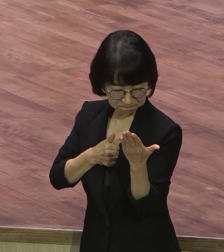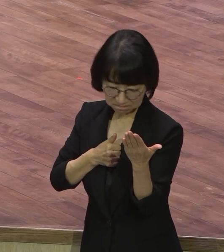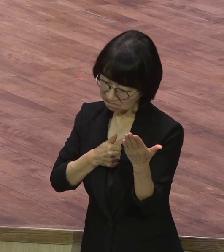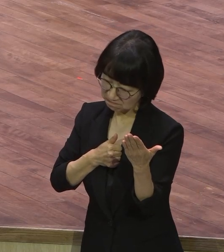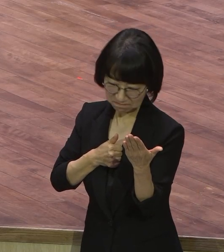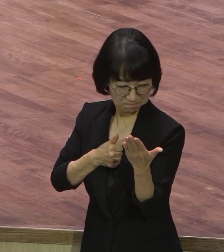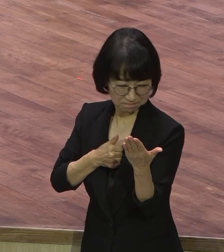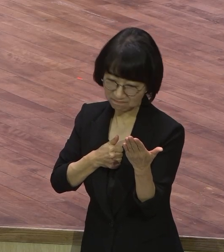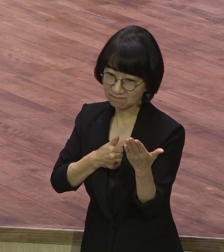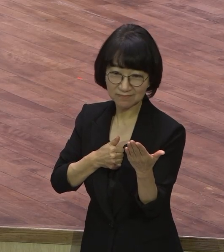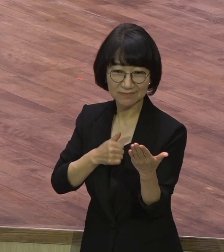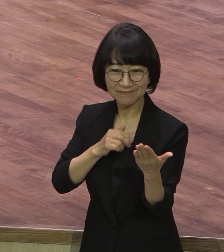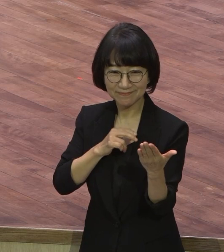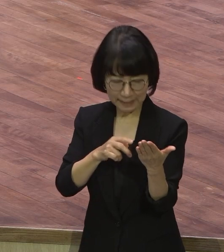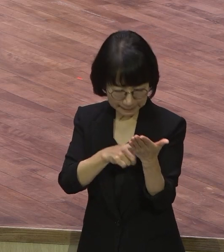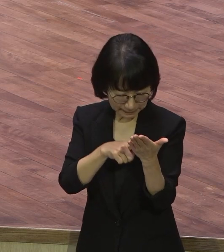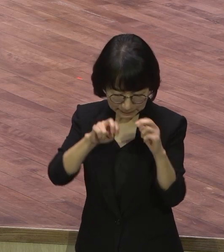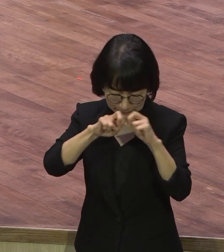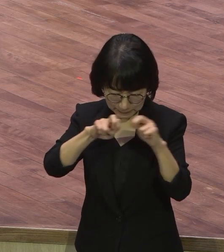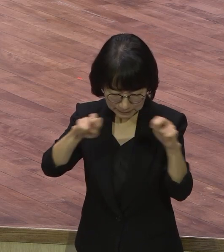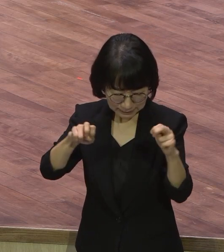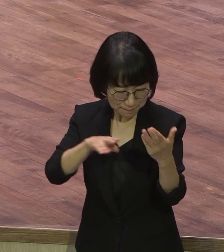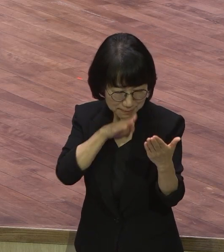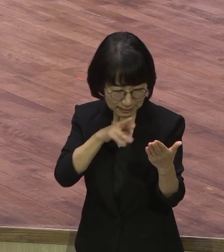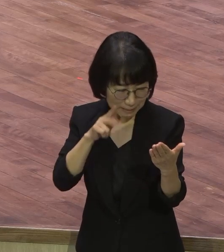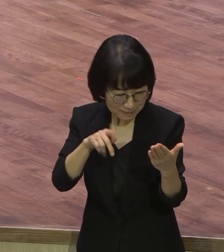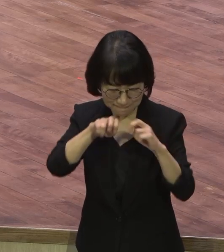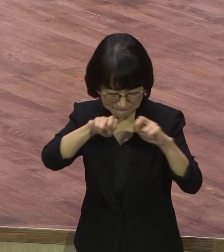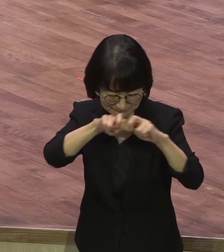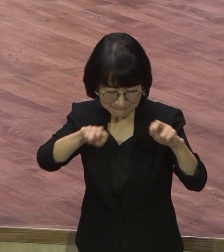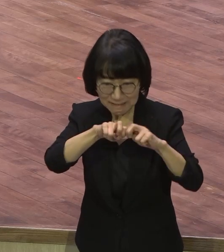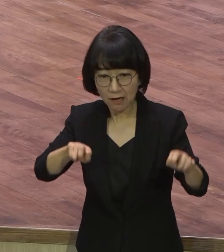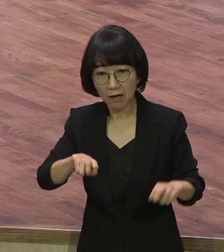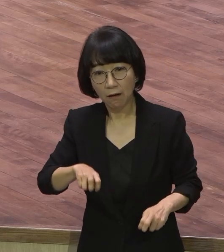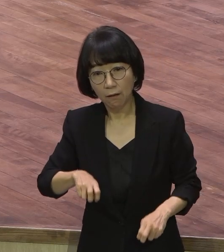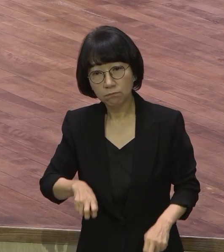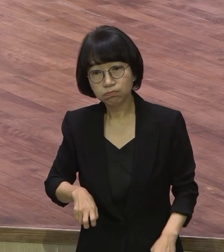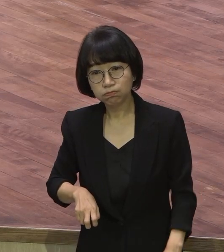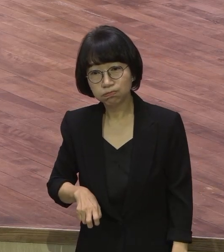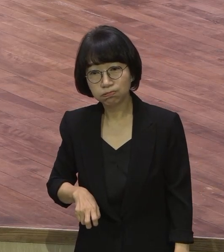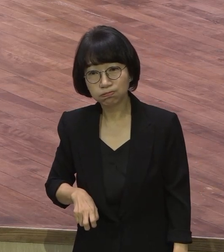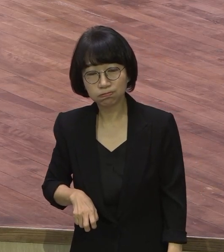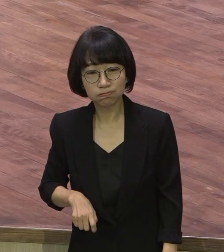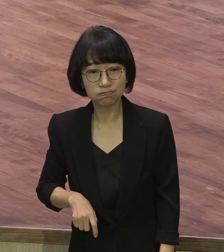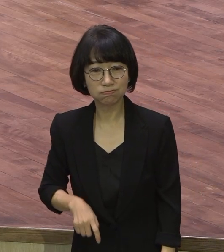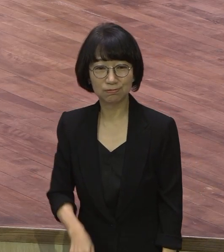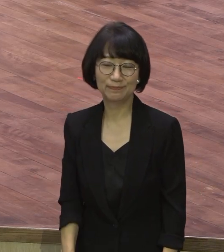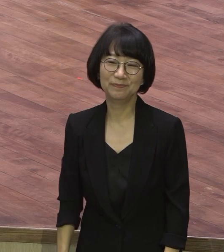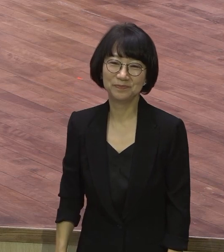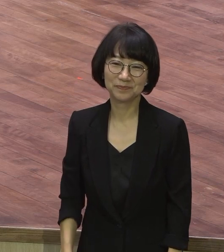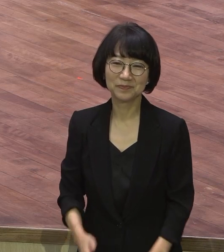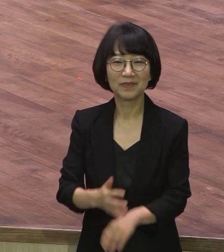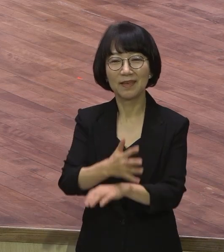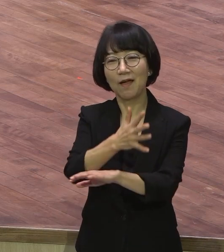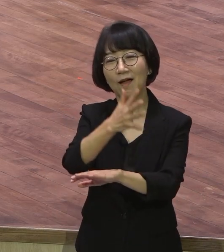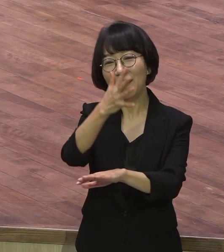그걸 자꾸 쪼개고 쪼개 쪼개 쪼개 계속 쪼개 나중에